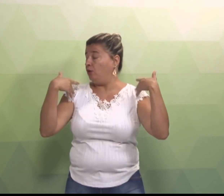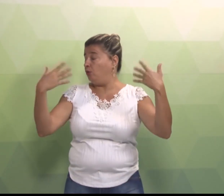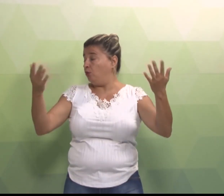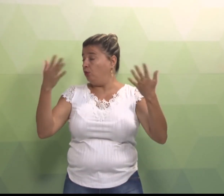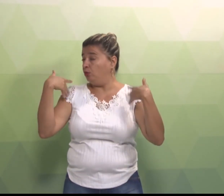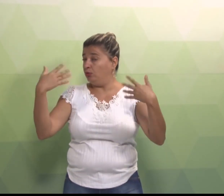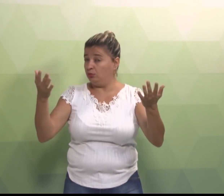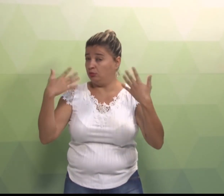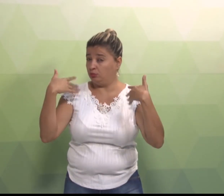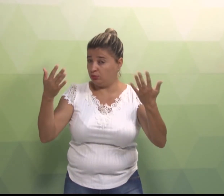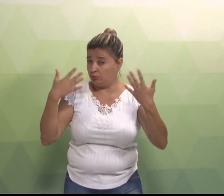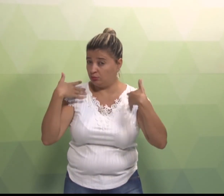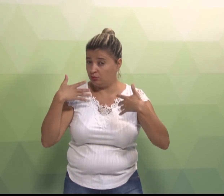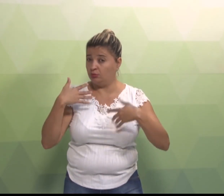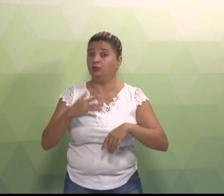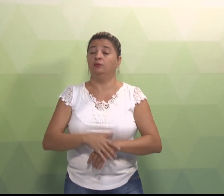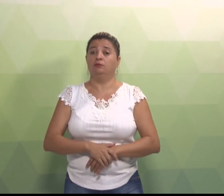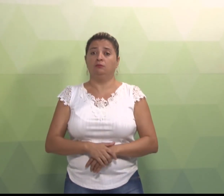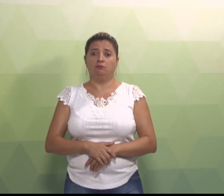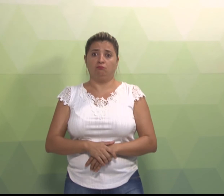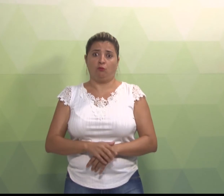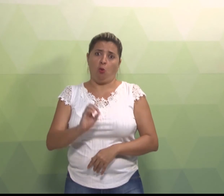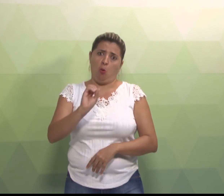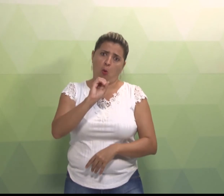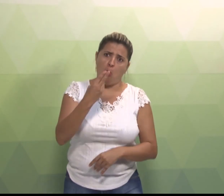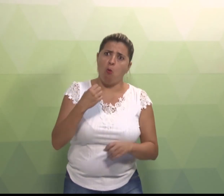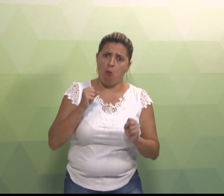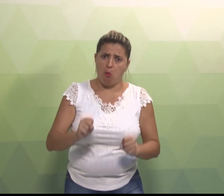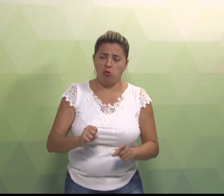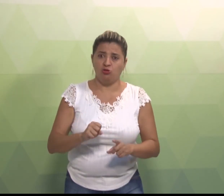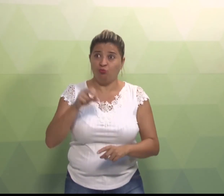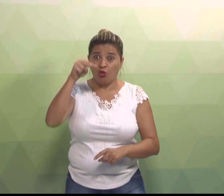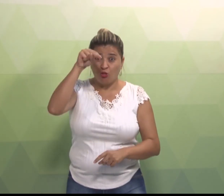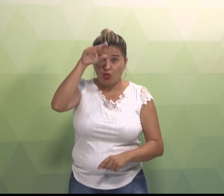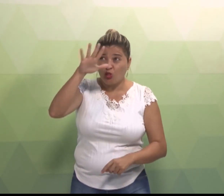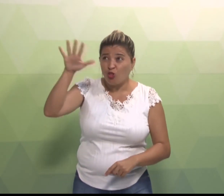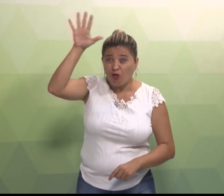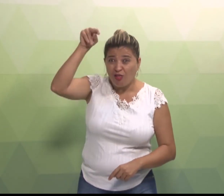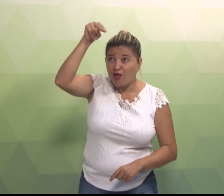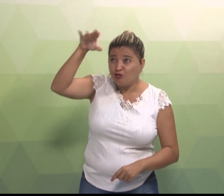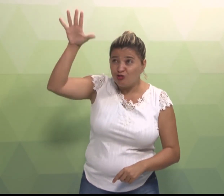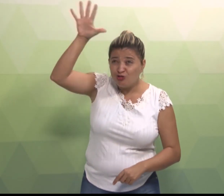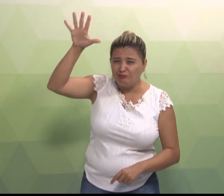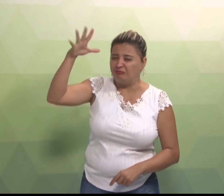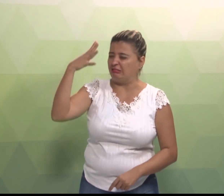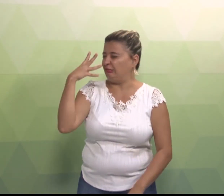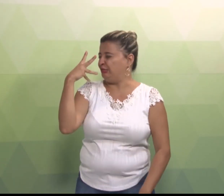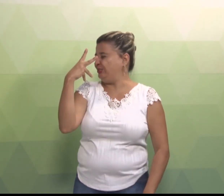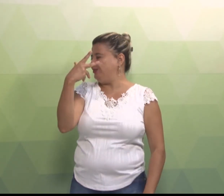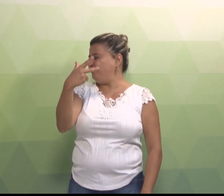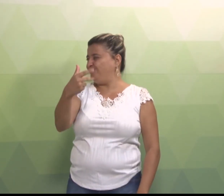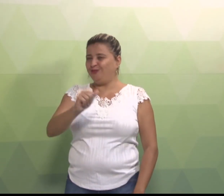Bahia. Por exemplo, lá na Bahia é muito calor. Ou eu posso falar ali, nossa, o Nordeste é muito